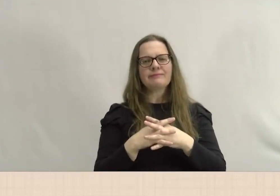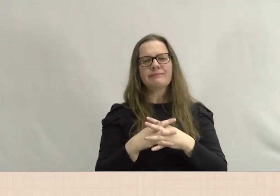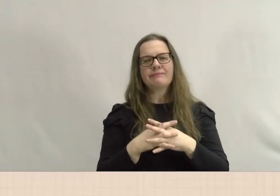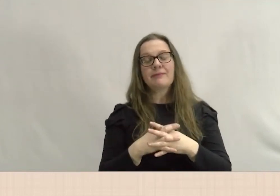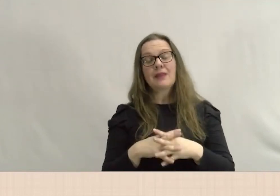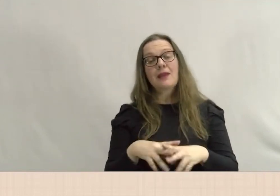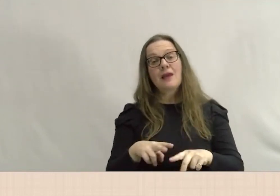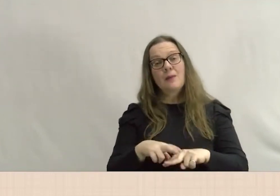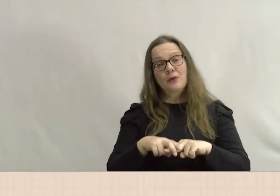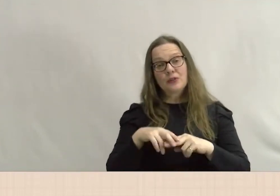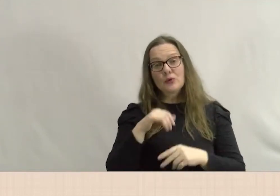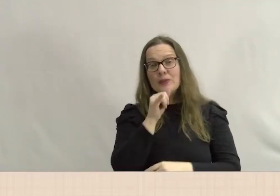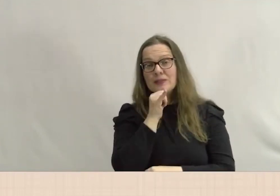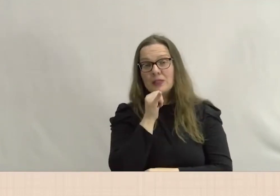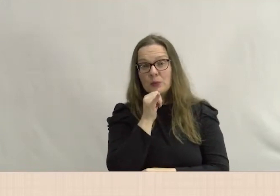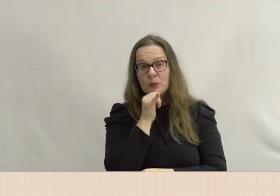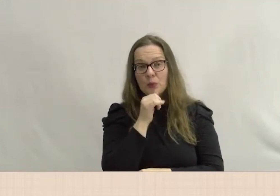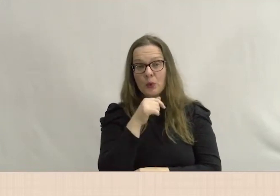suas.